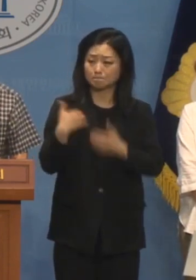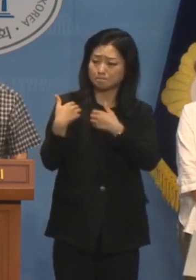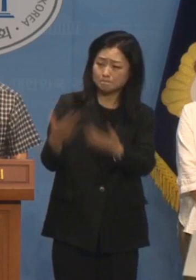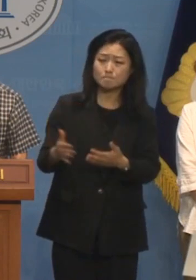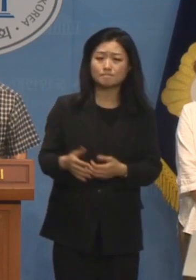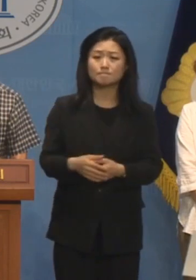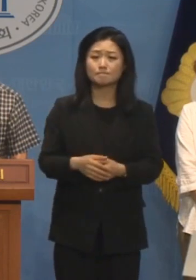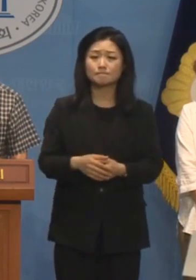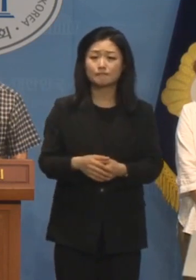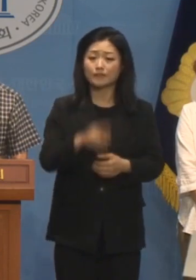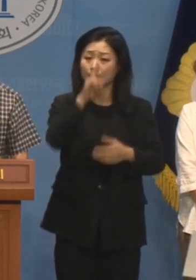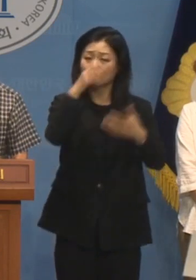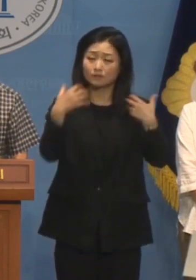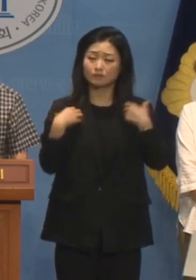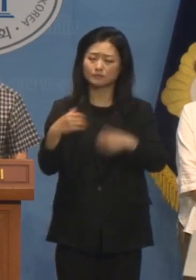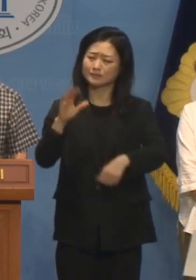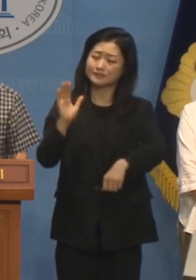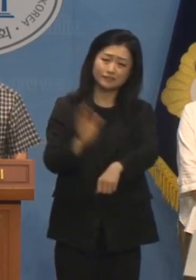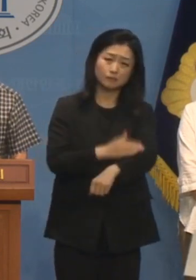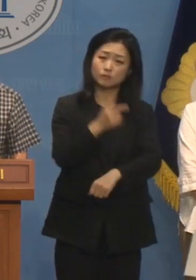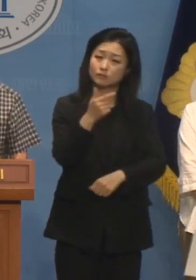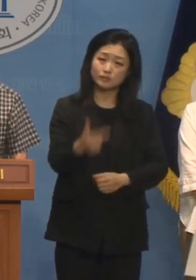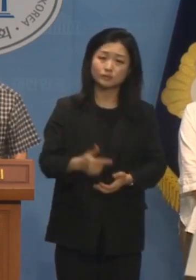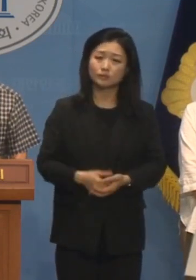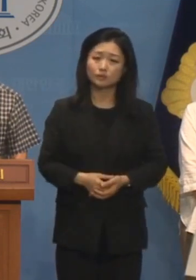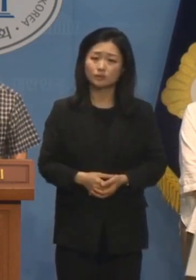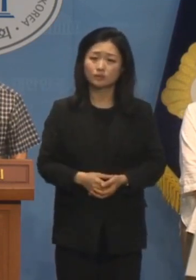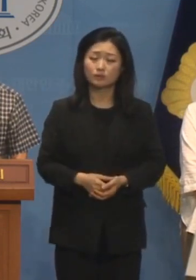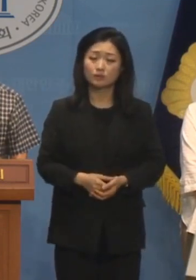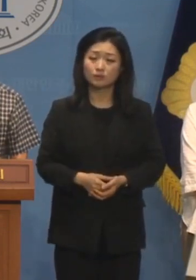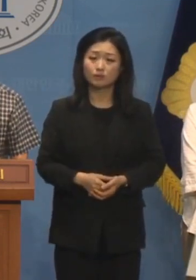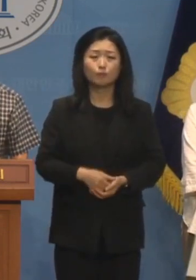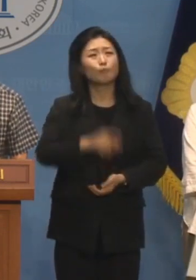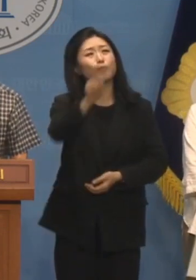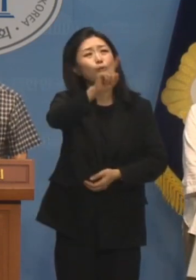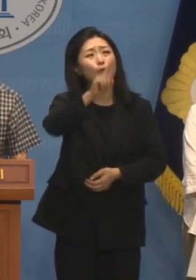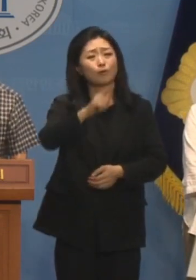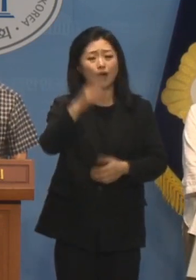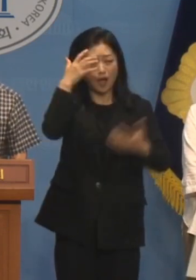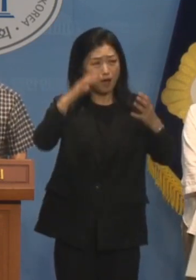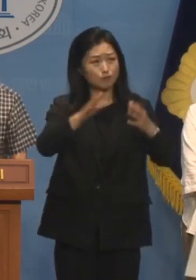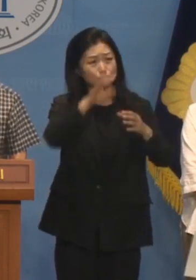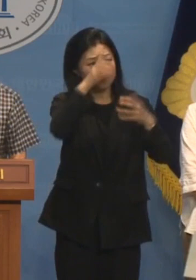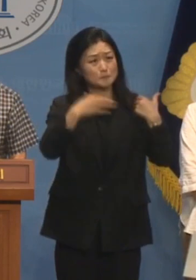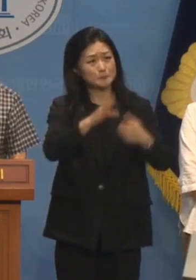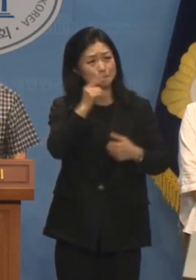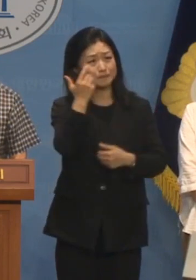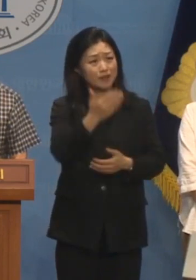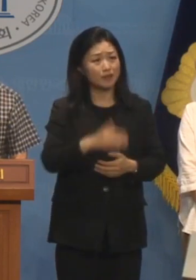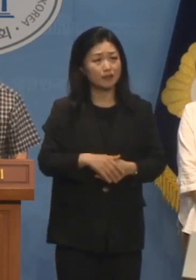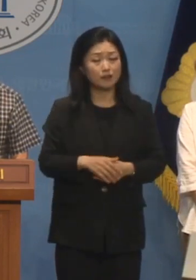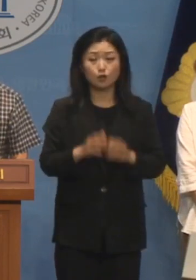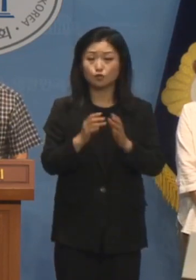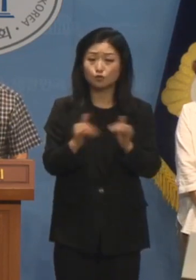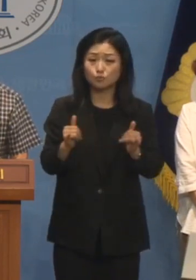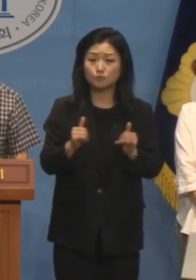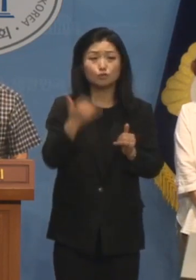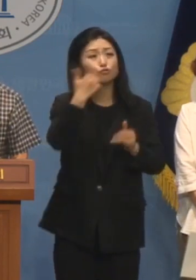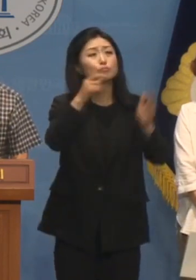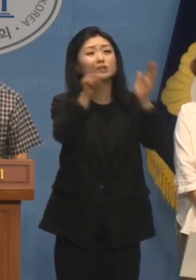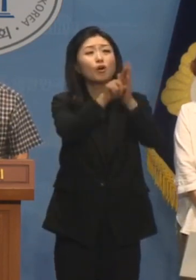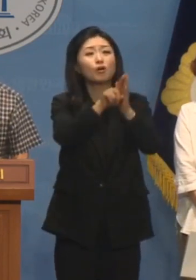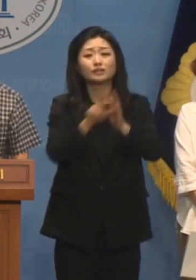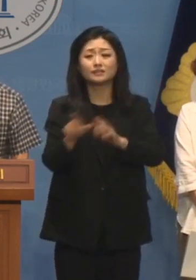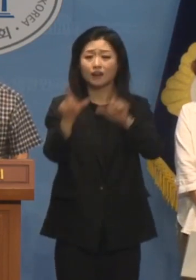방치하고 방조하는 정부는 도대체 어떤 나라 정부입니까? 국민은 누구를 믿고